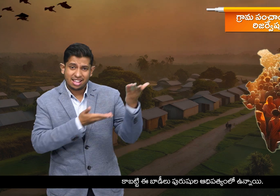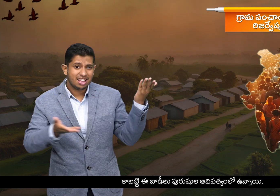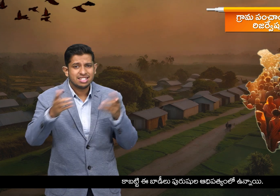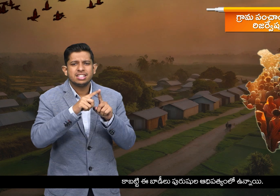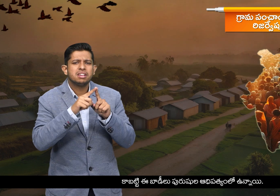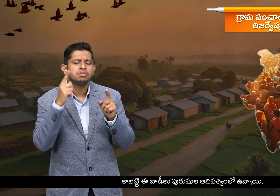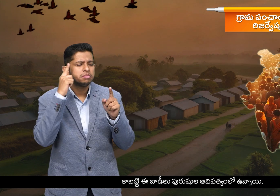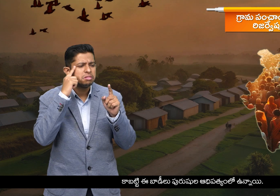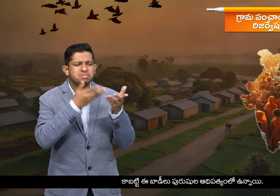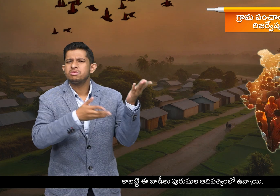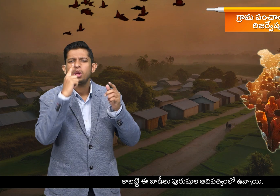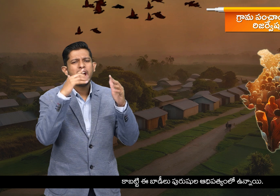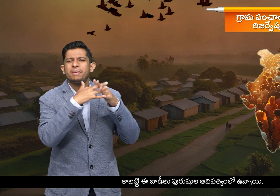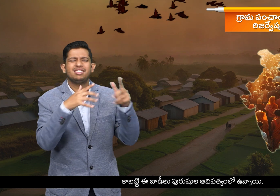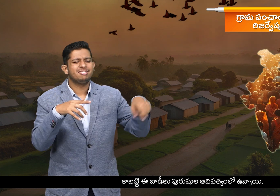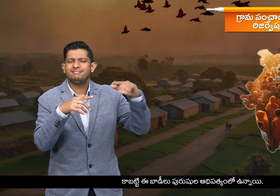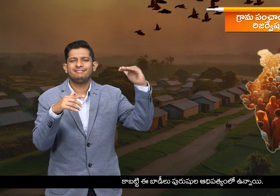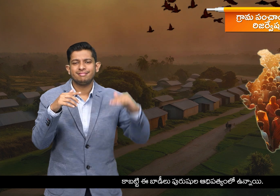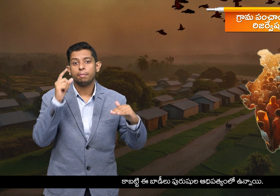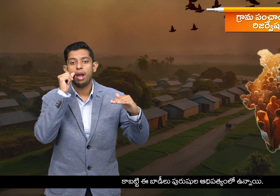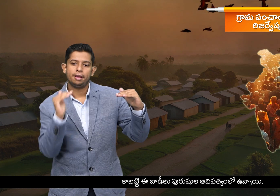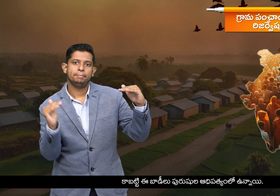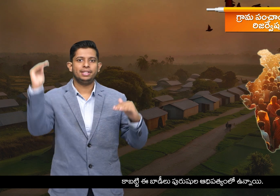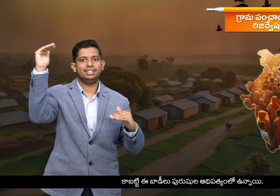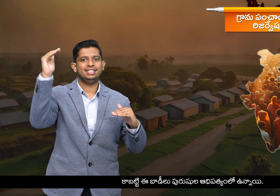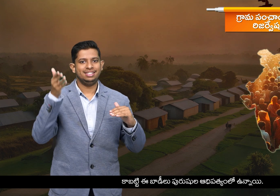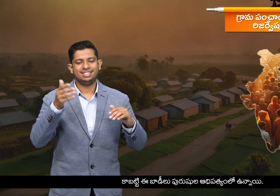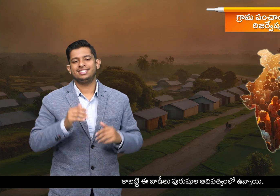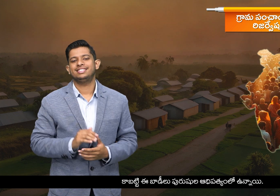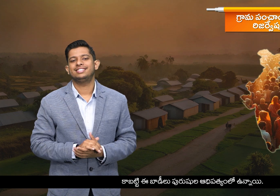కాబట్టి ఈ బాడీలు పురుషుల ఆధిపత్యంలో ఉన్నాయి.